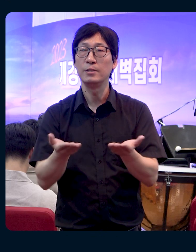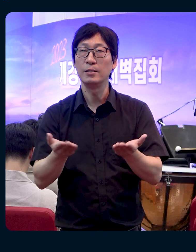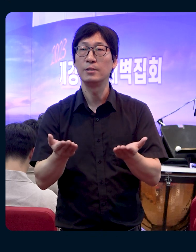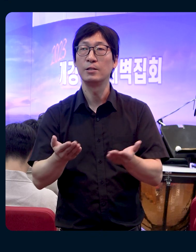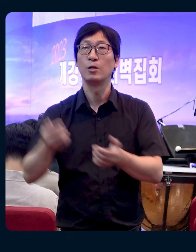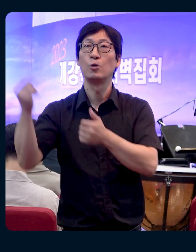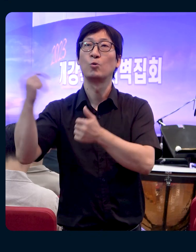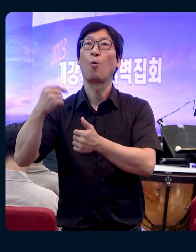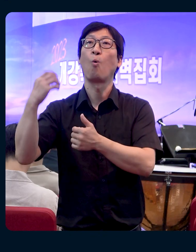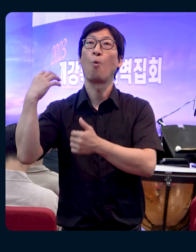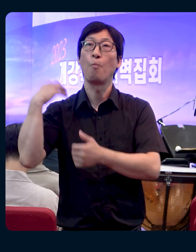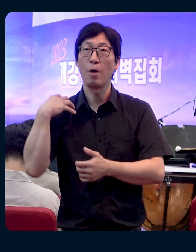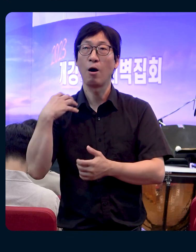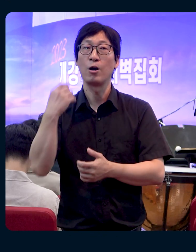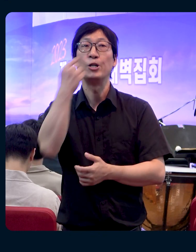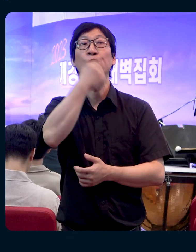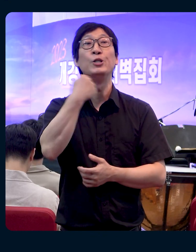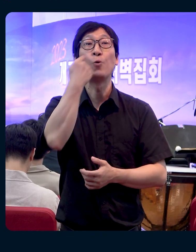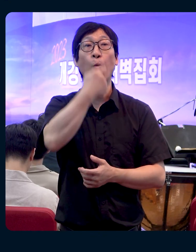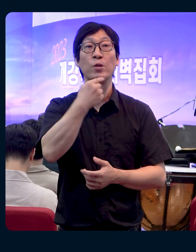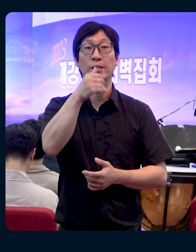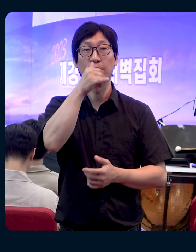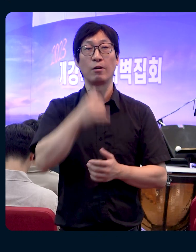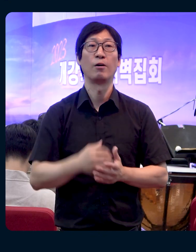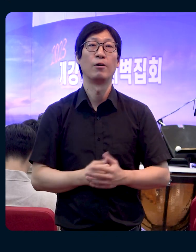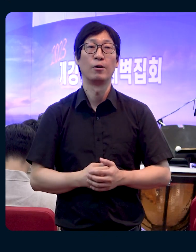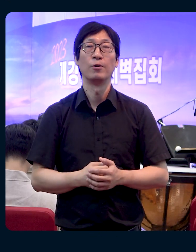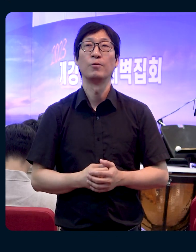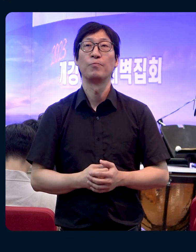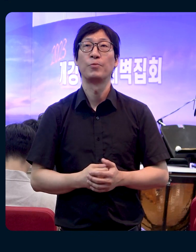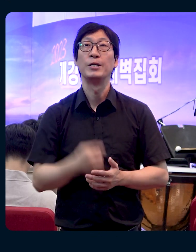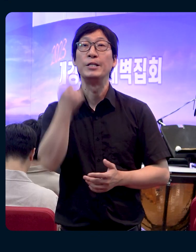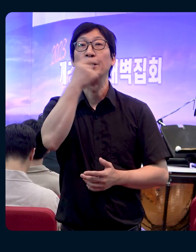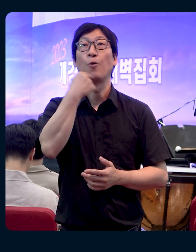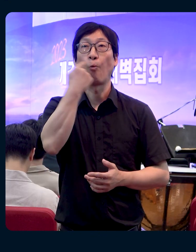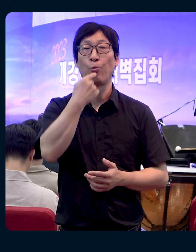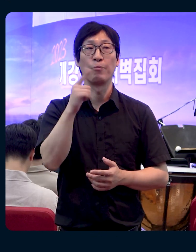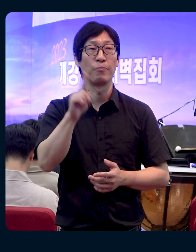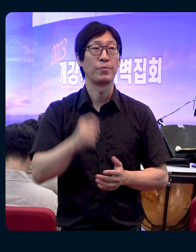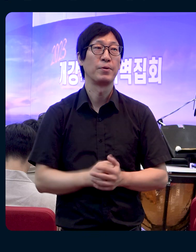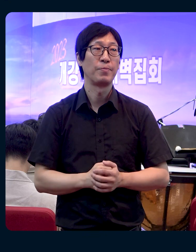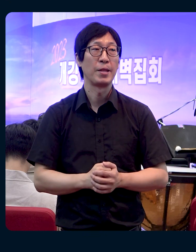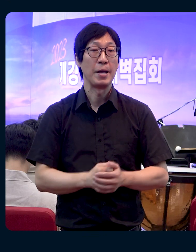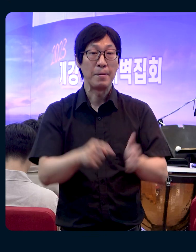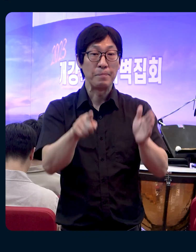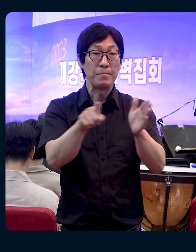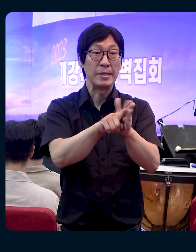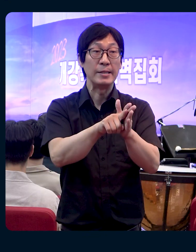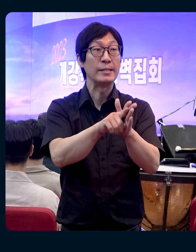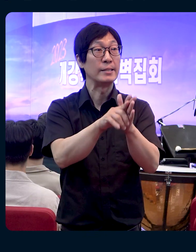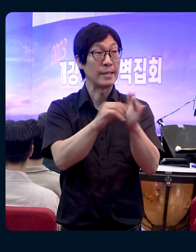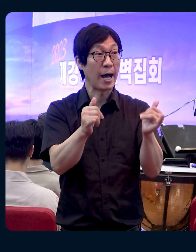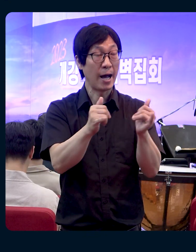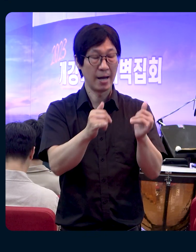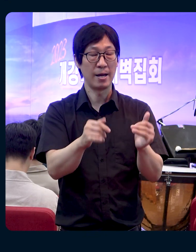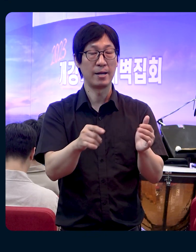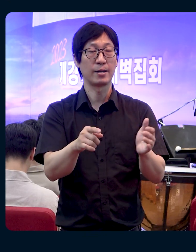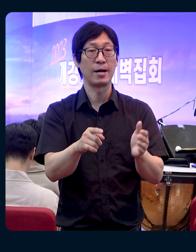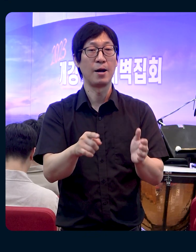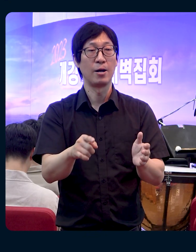직업 소명론. 이 직업 소명론이 신앙생활의